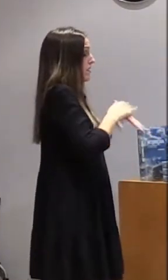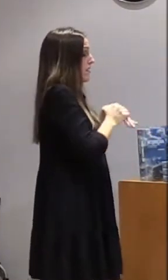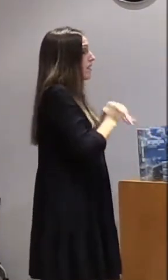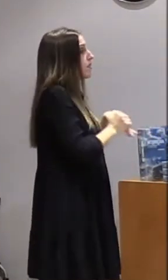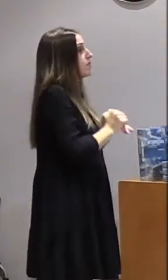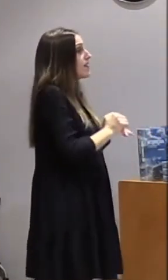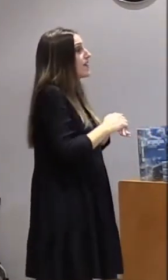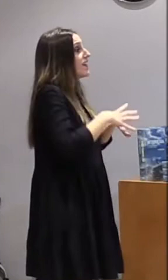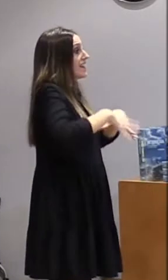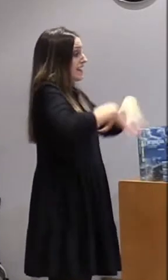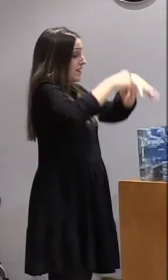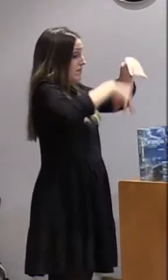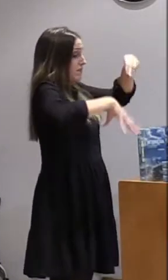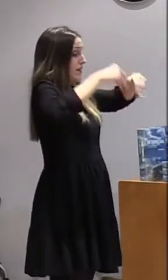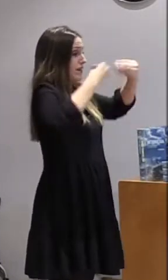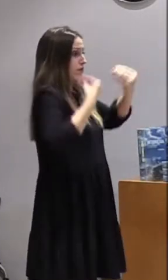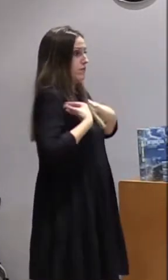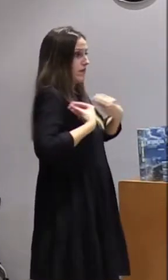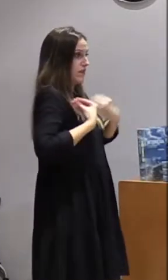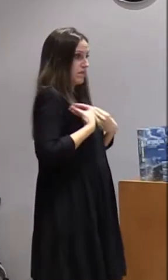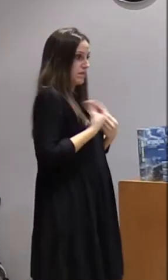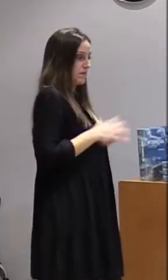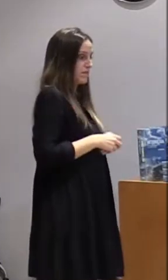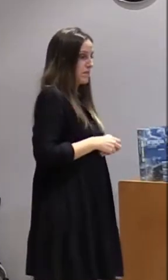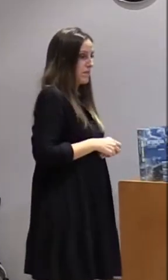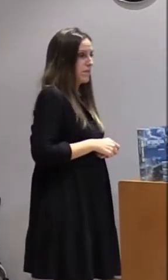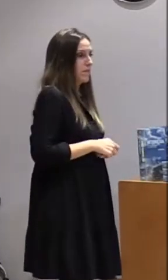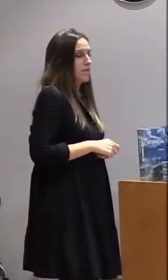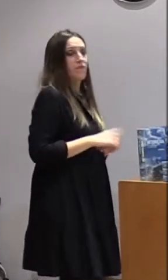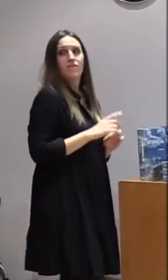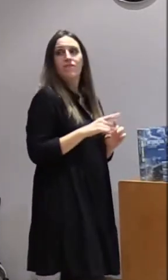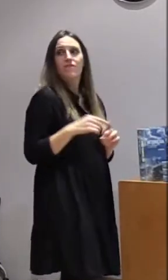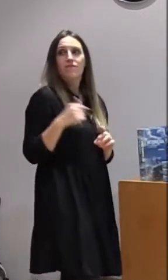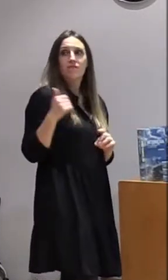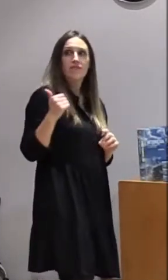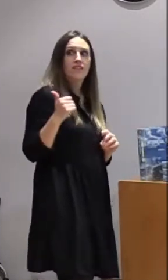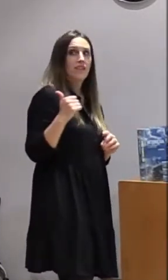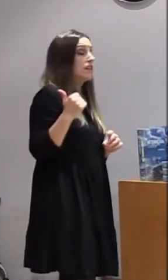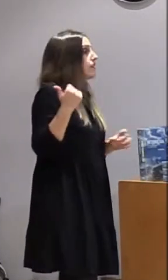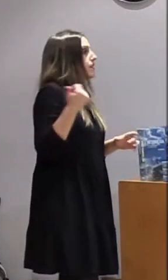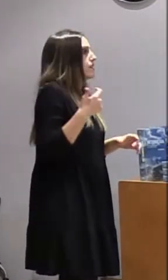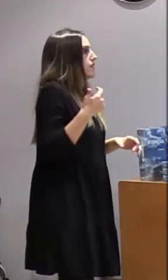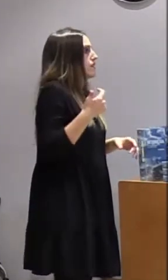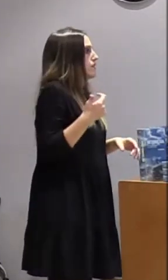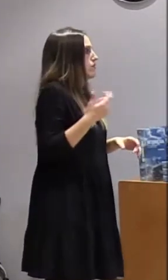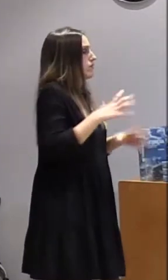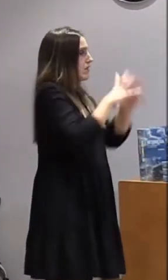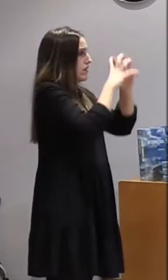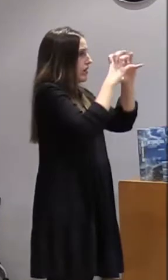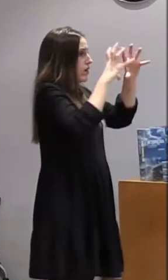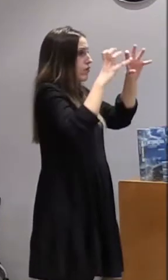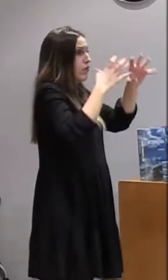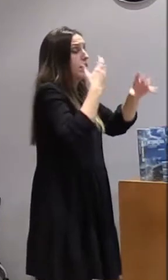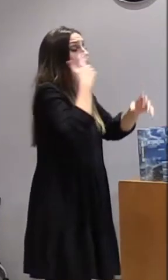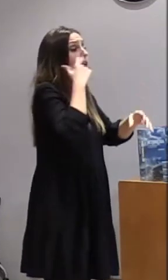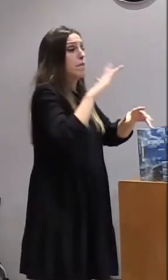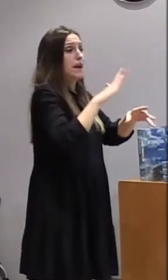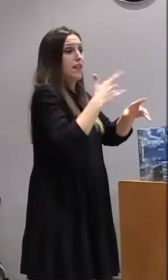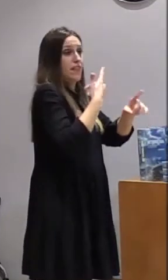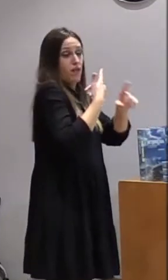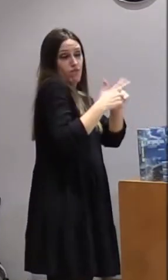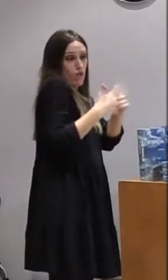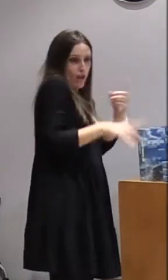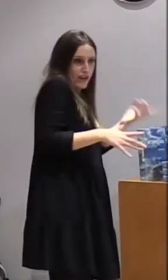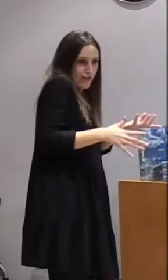Pirineo. Es una nube lenticular, luego vamos a hablar de lenticulares. Y es una nube pues, que parece un objeto que nos resulta